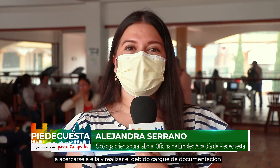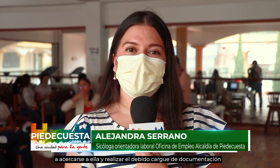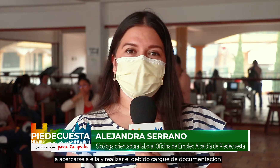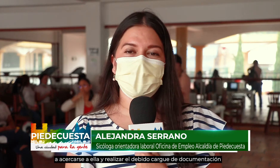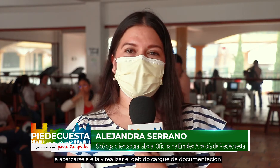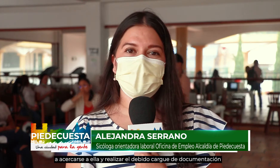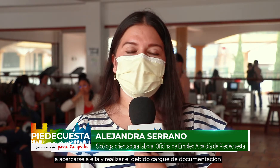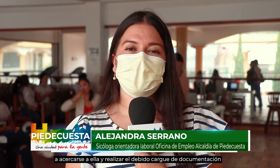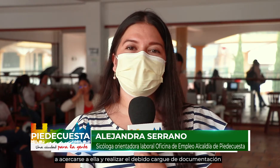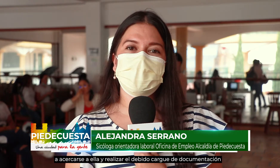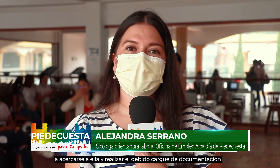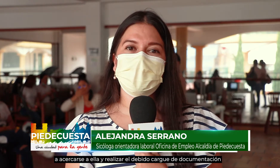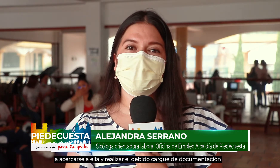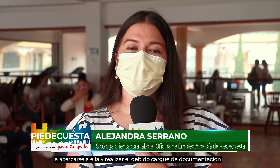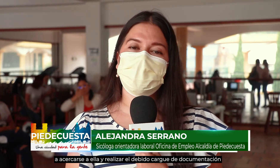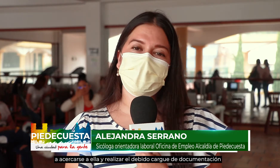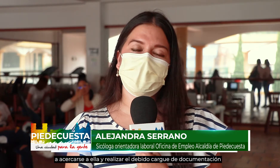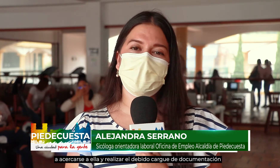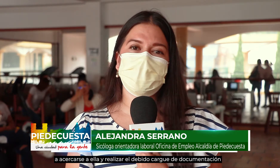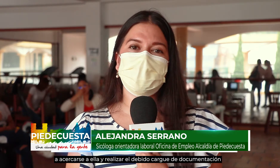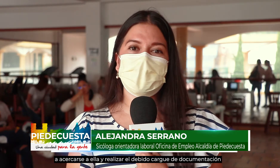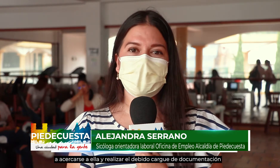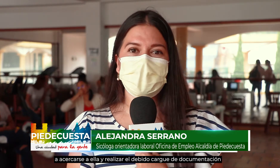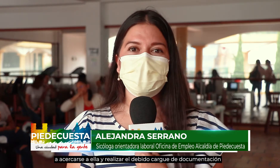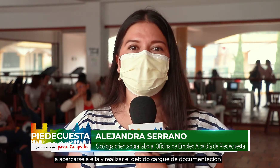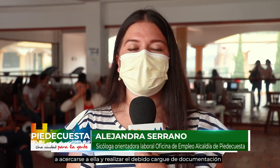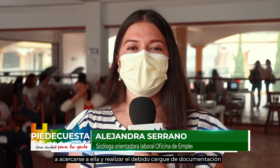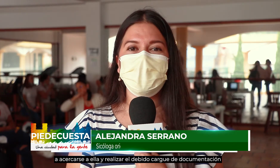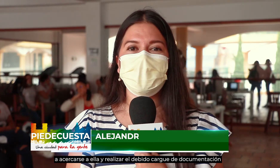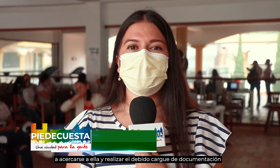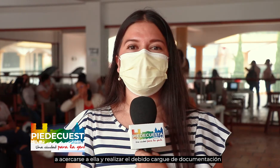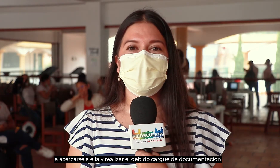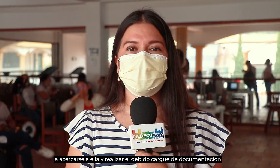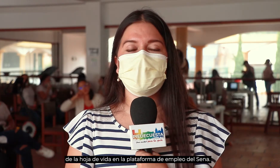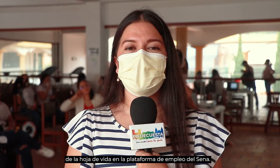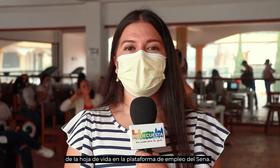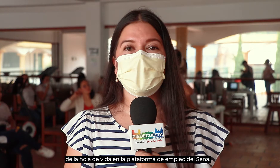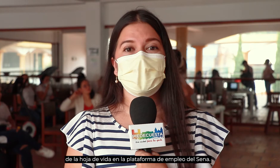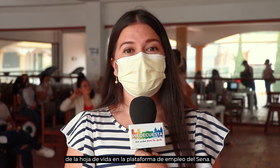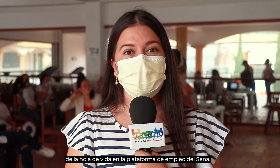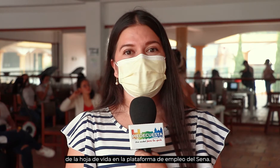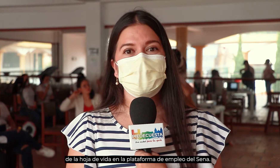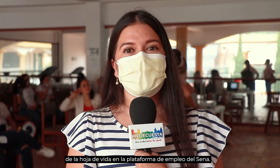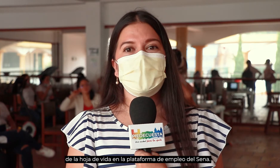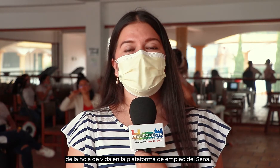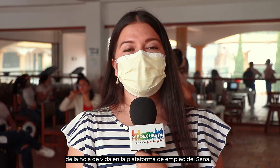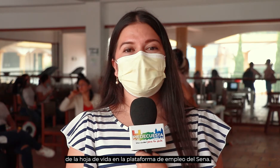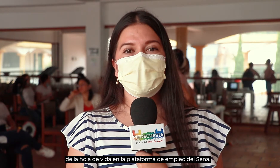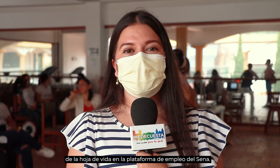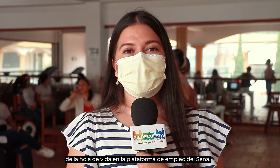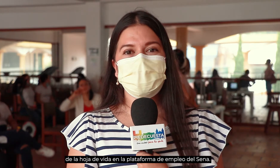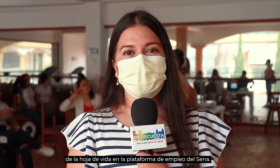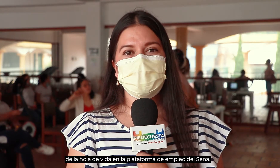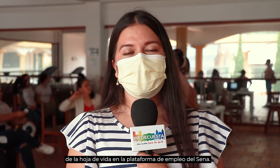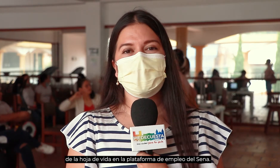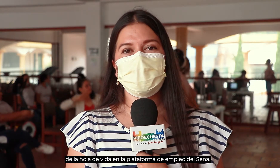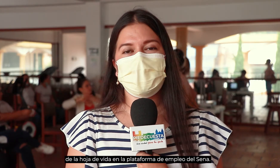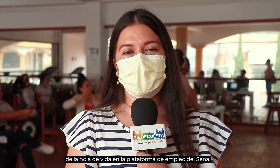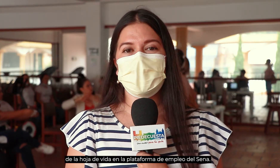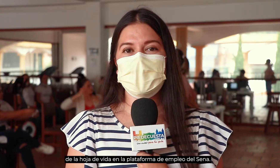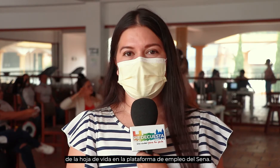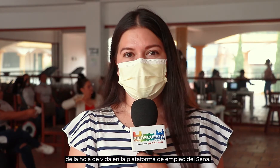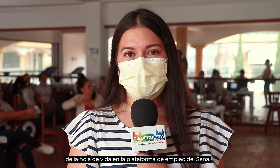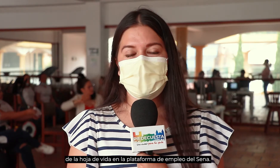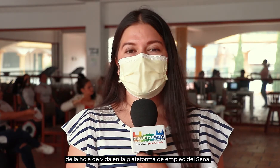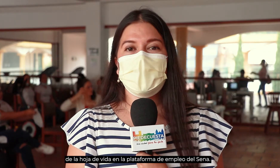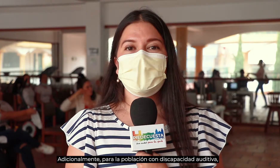a acercarse a ella y realizar el debido cargue de documentación en la hoja de vida en la plataforma de